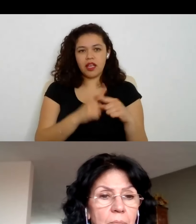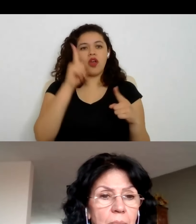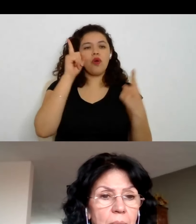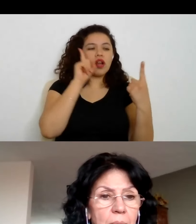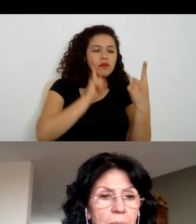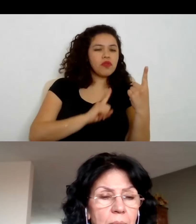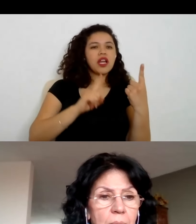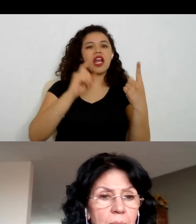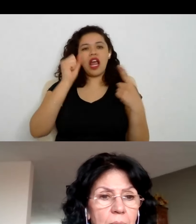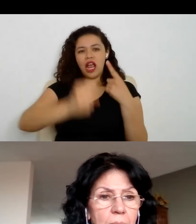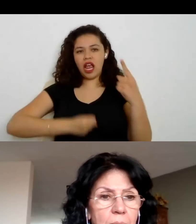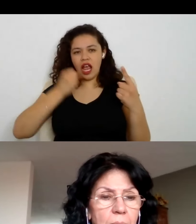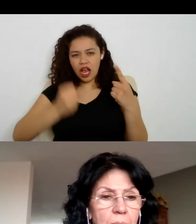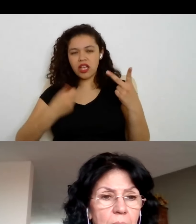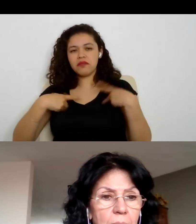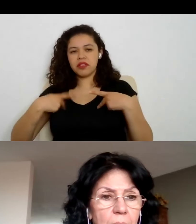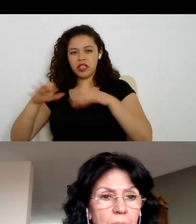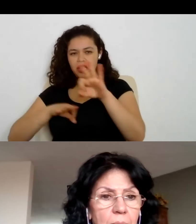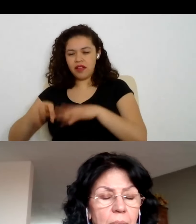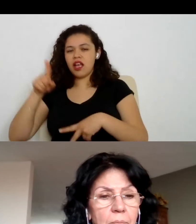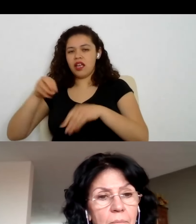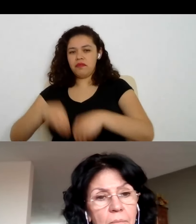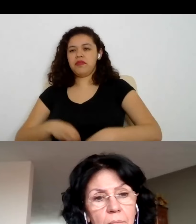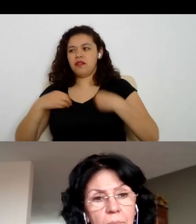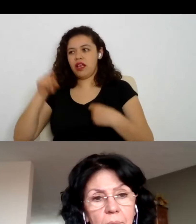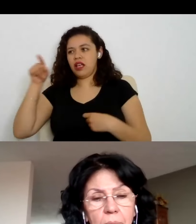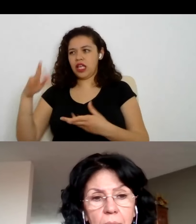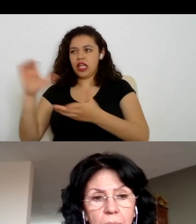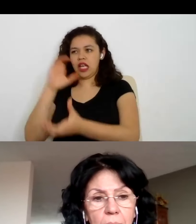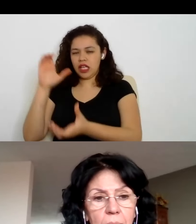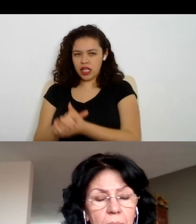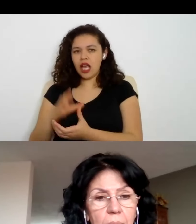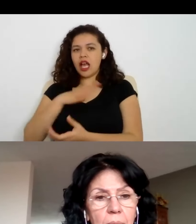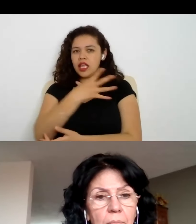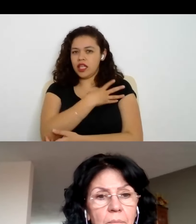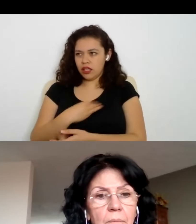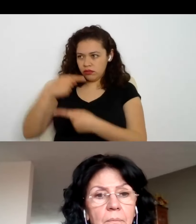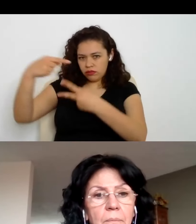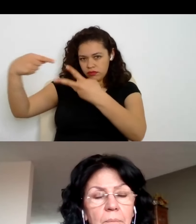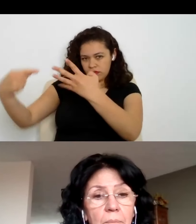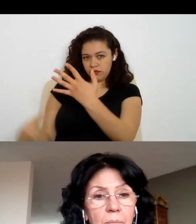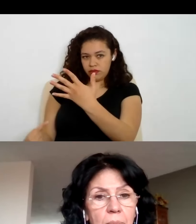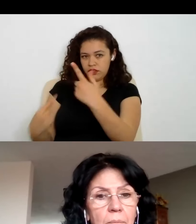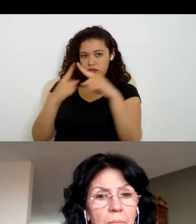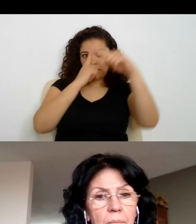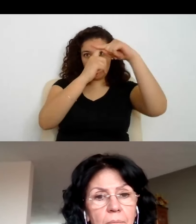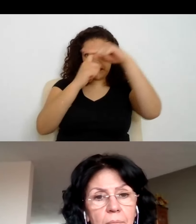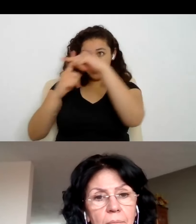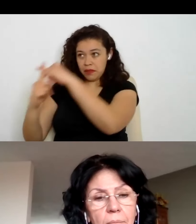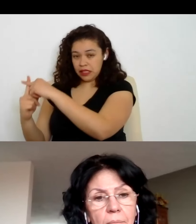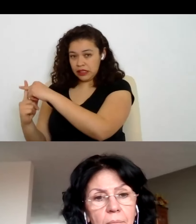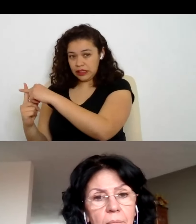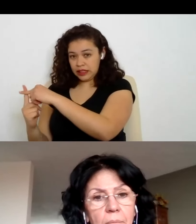mujer de tantos años que trabaja en tal parte, que vive en tal parte, que está casada, que tiene tantos hijos, si tú sumas todos esos, o sea,